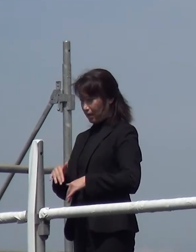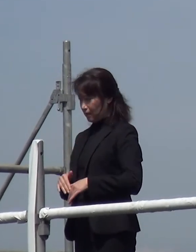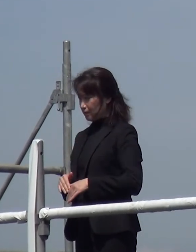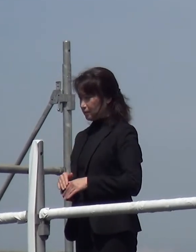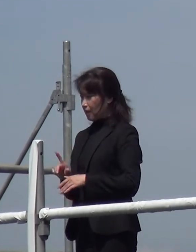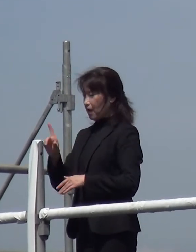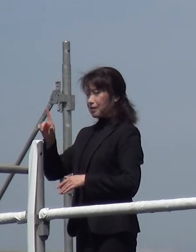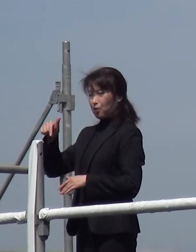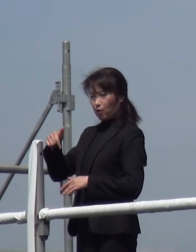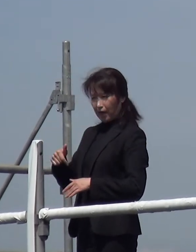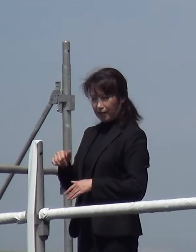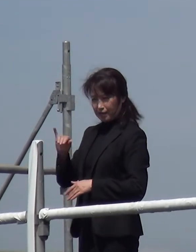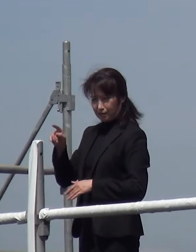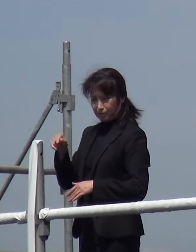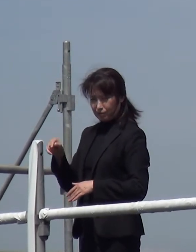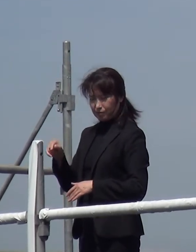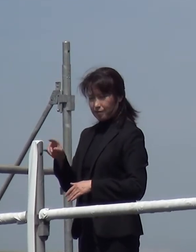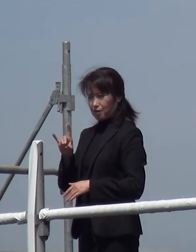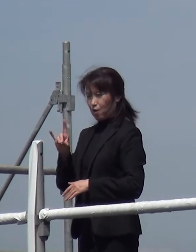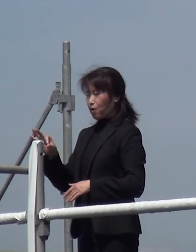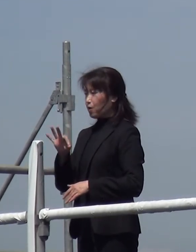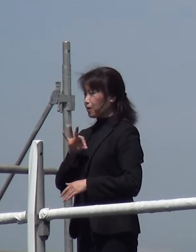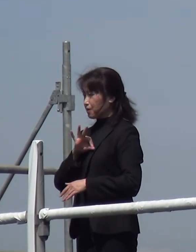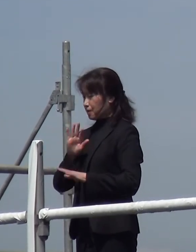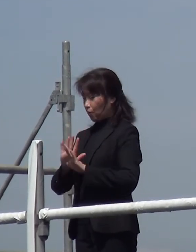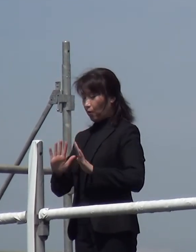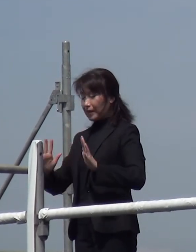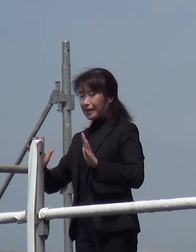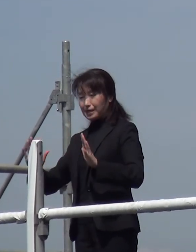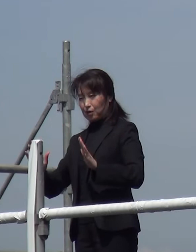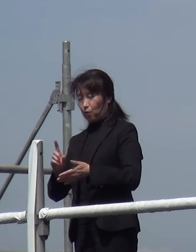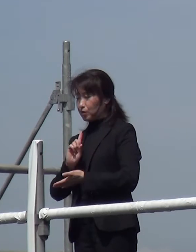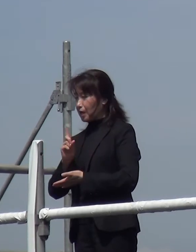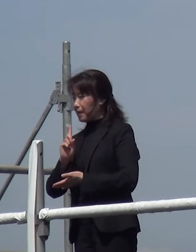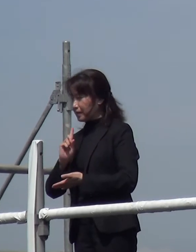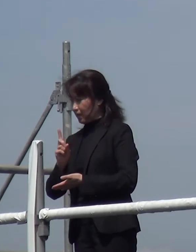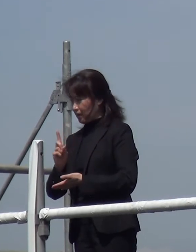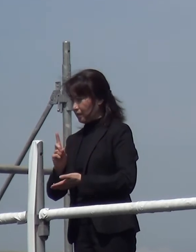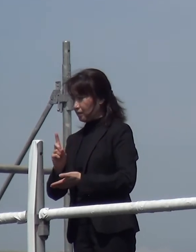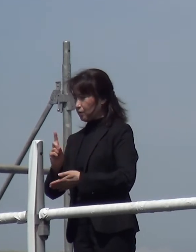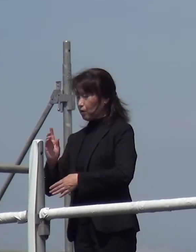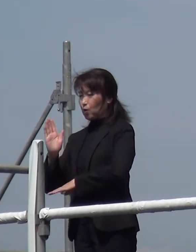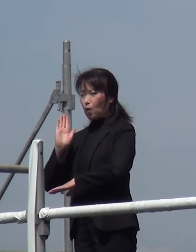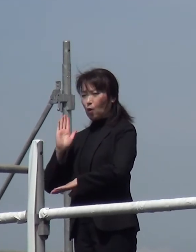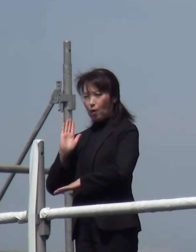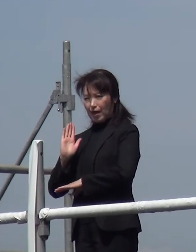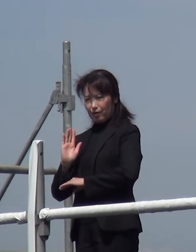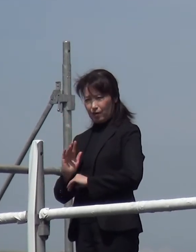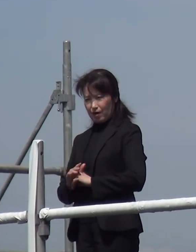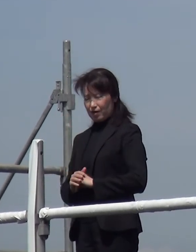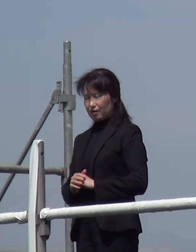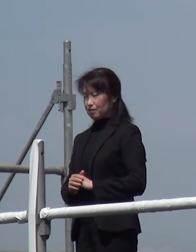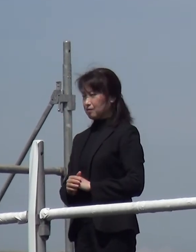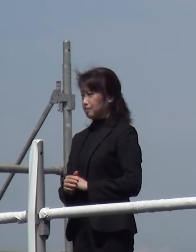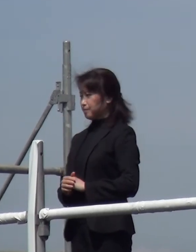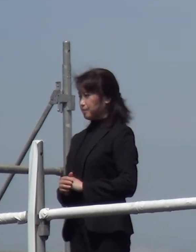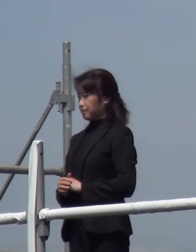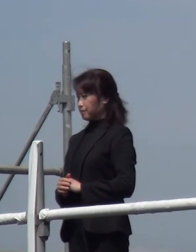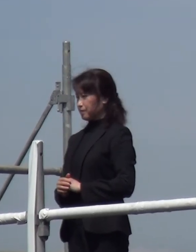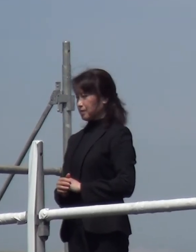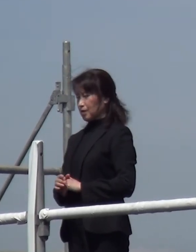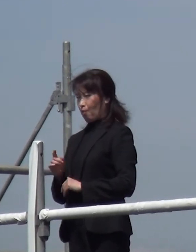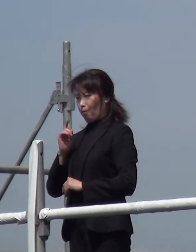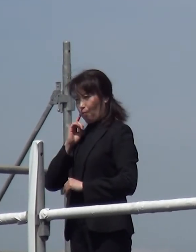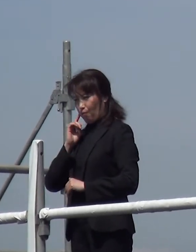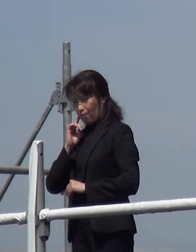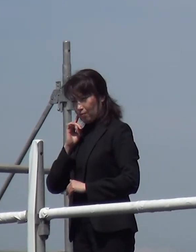両院、アメリカの上下 両院での講演というものは、私は嘘